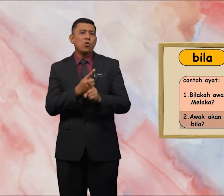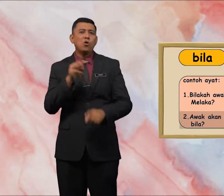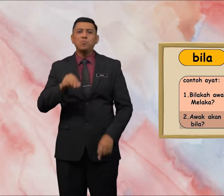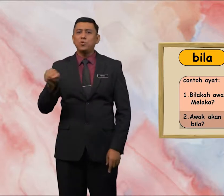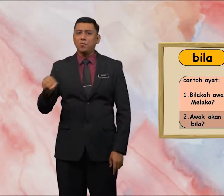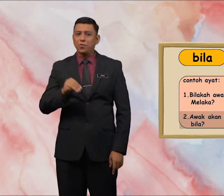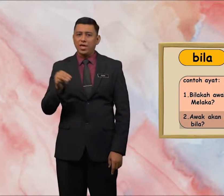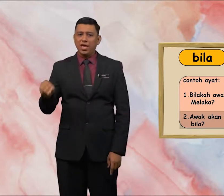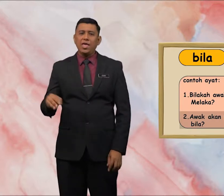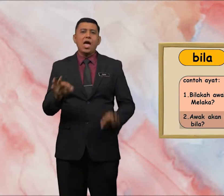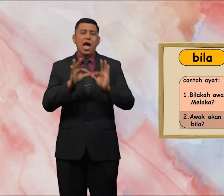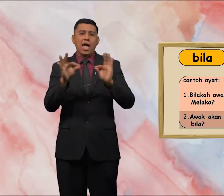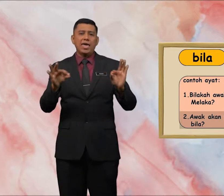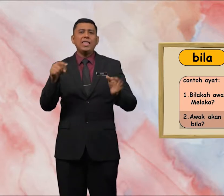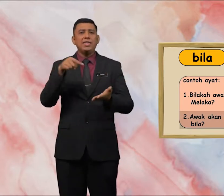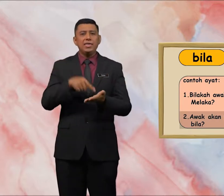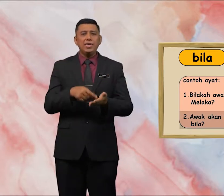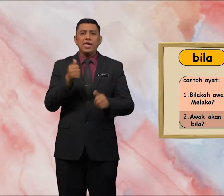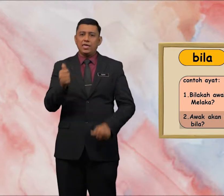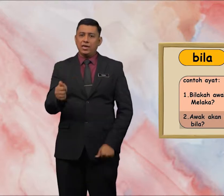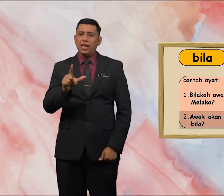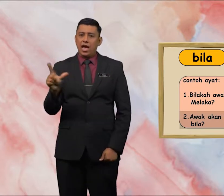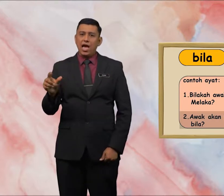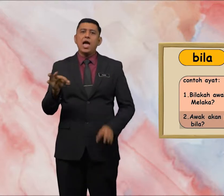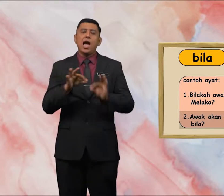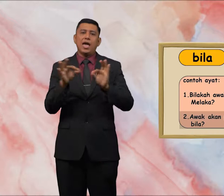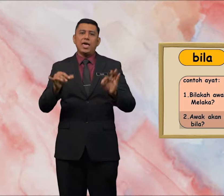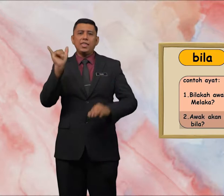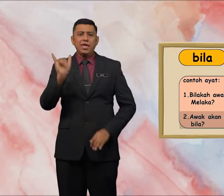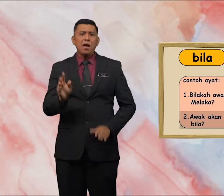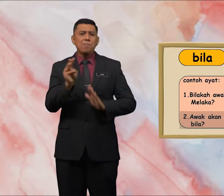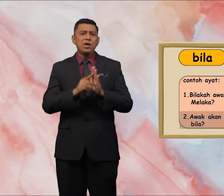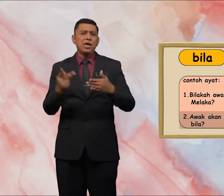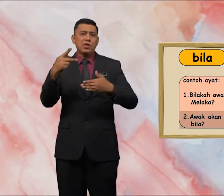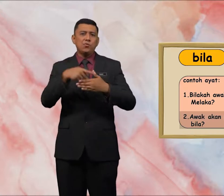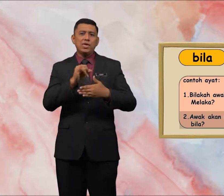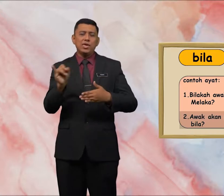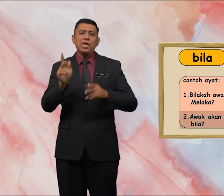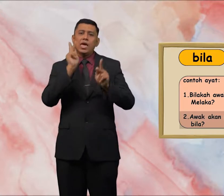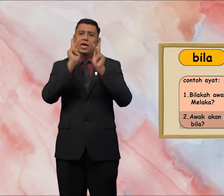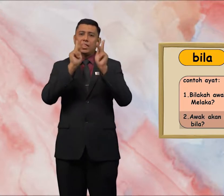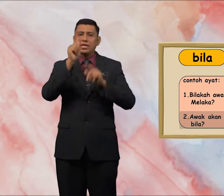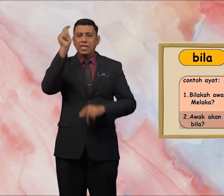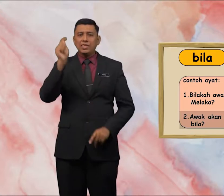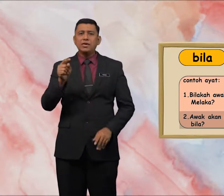Betul, murid-murid. Ayat ini ialah ayat yang mengandungi kata tanya